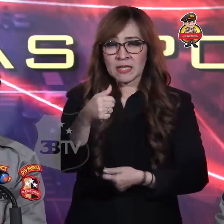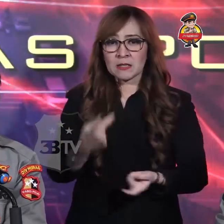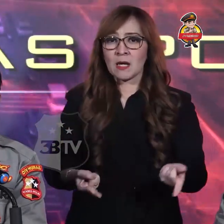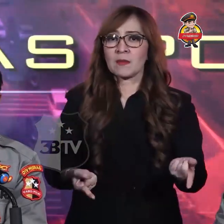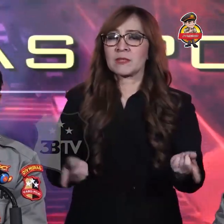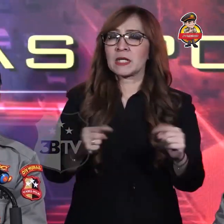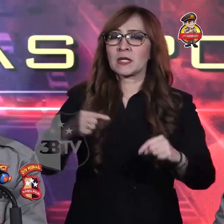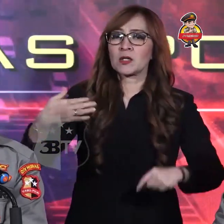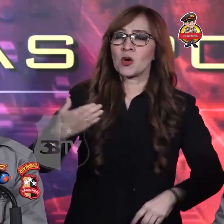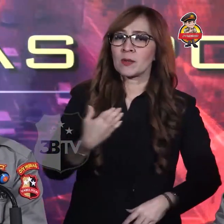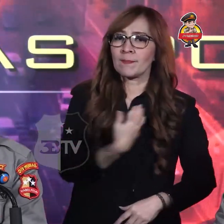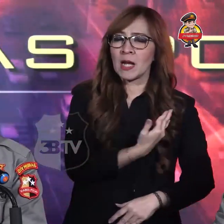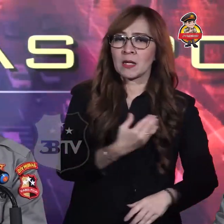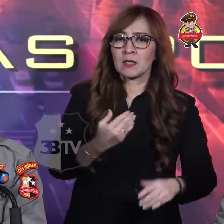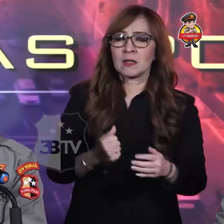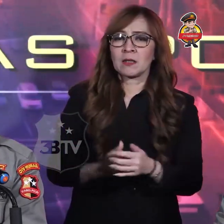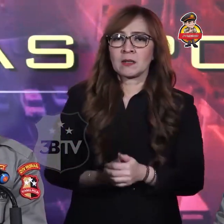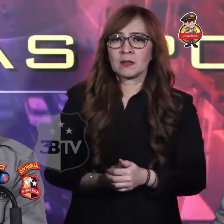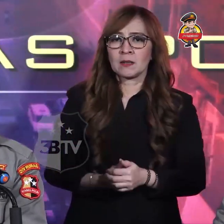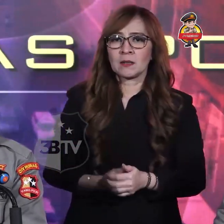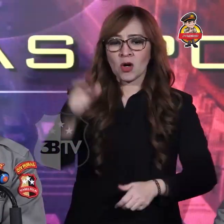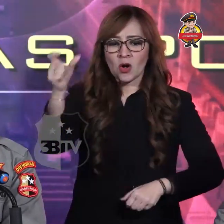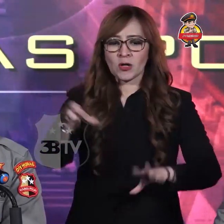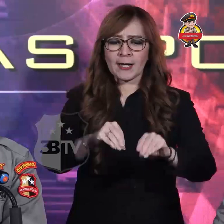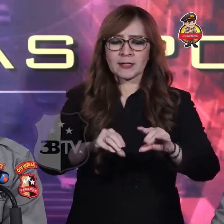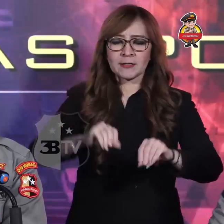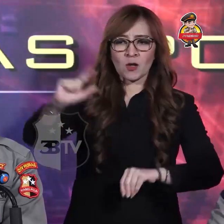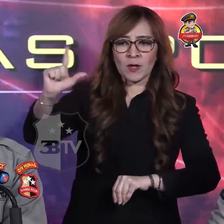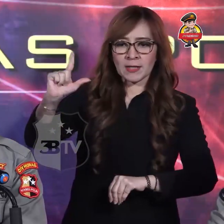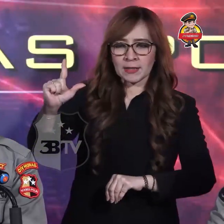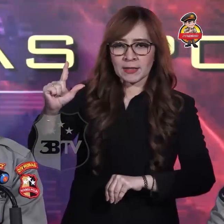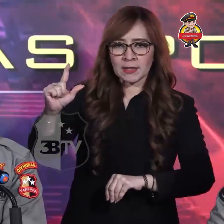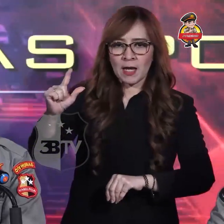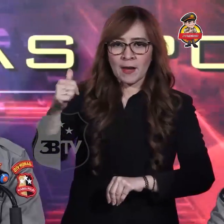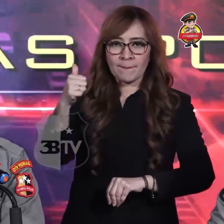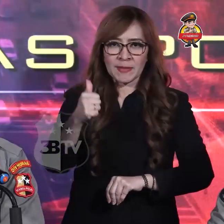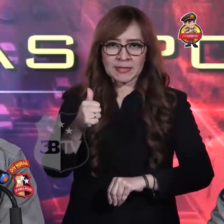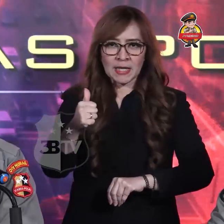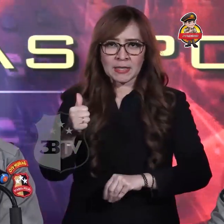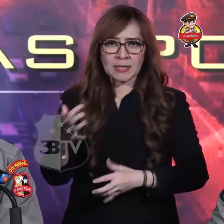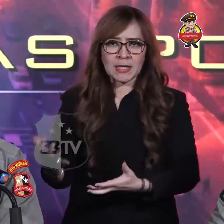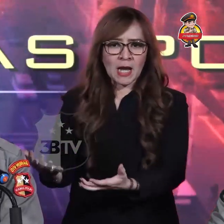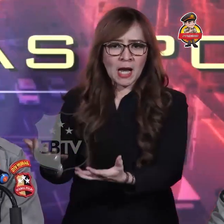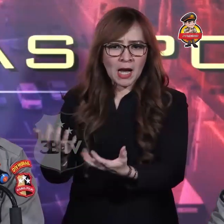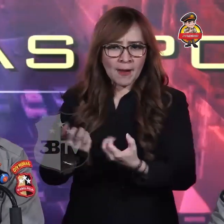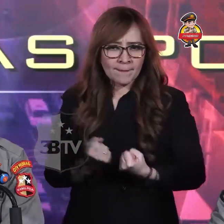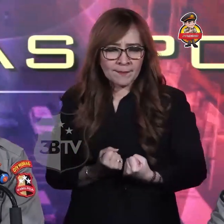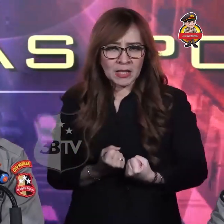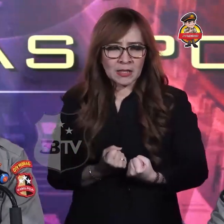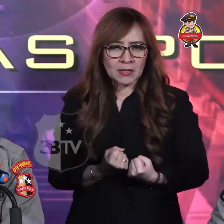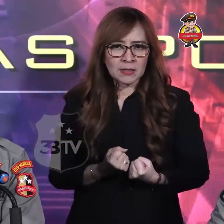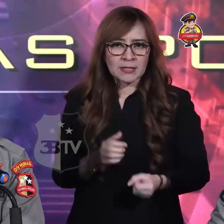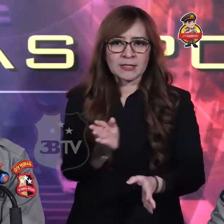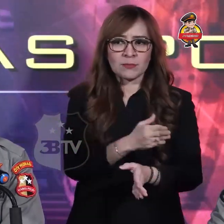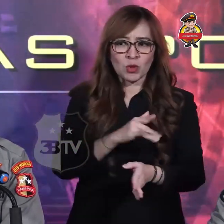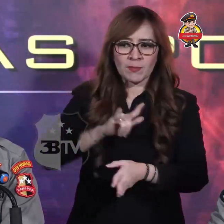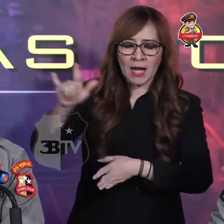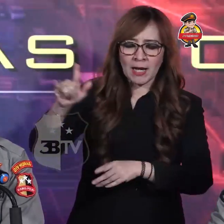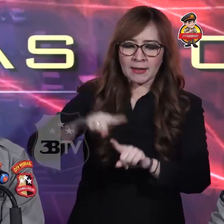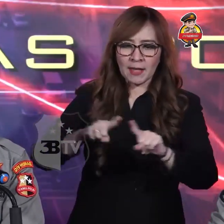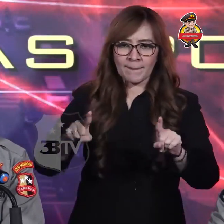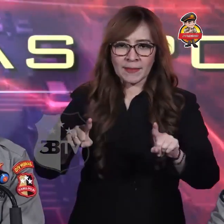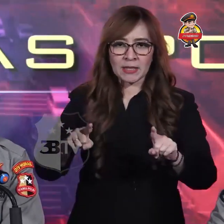PMI, ada yang diamankan sebelum berangkat, ada yang sudah berangkat sampai di sana dia